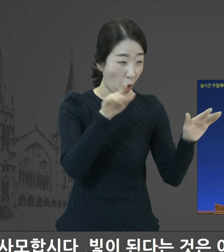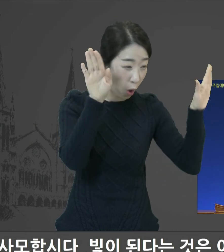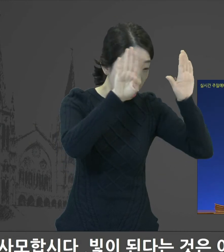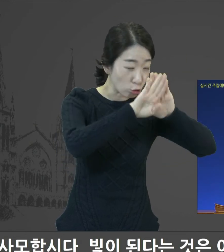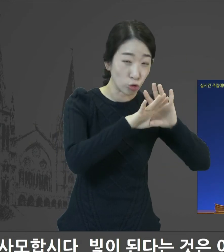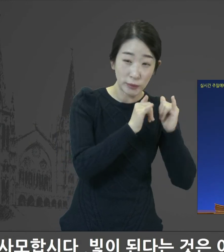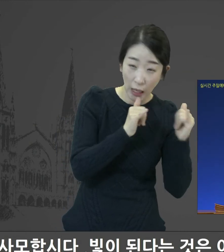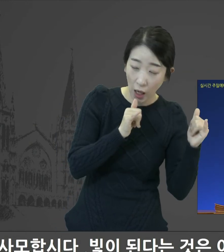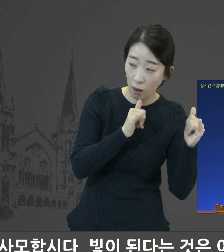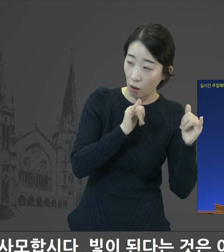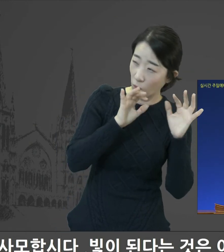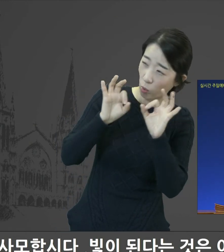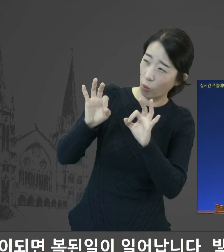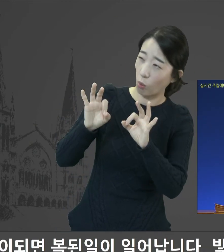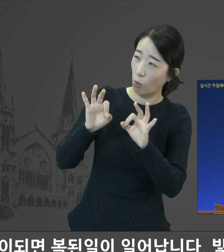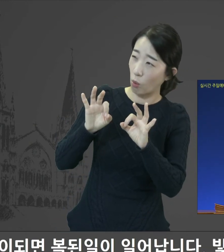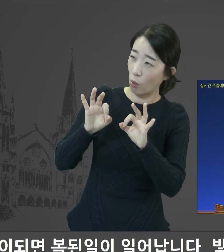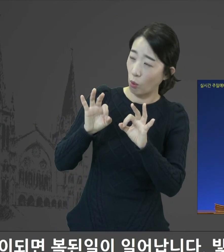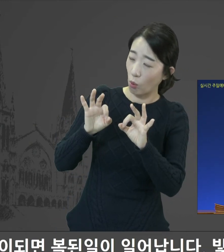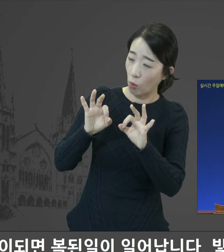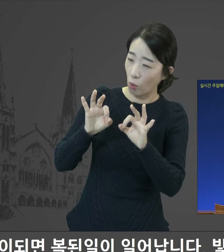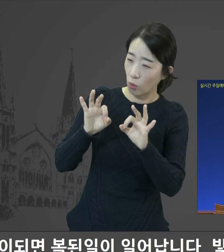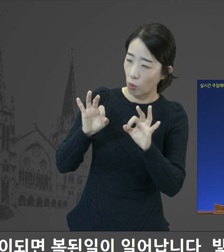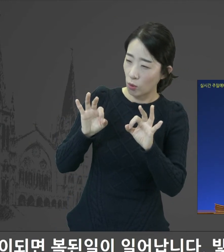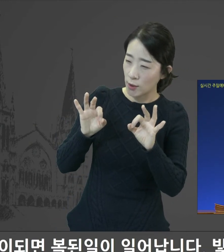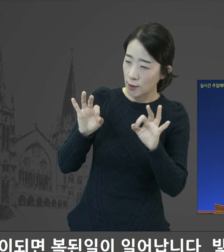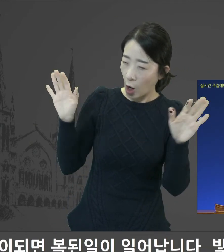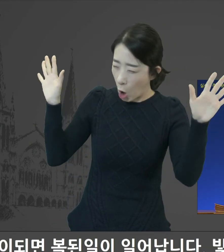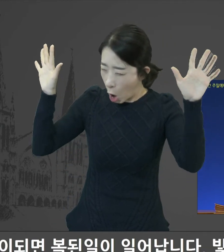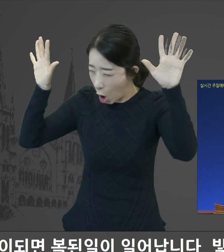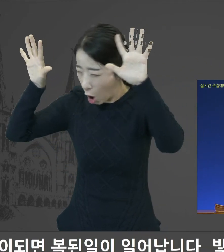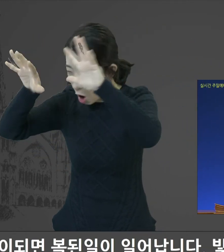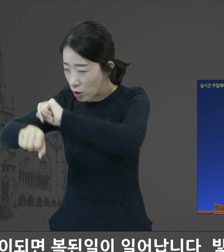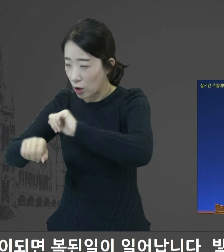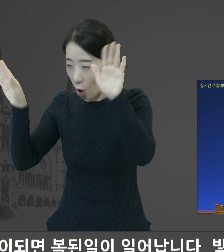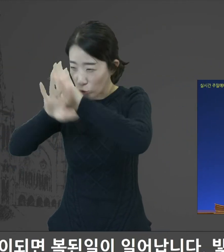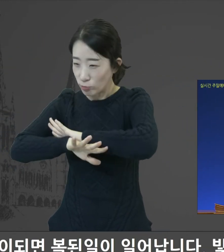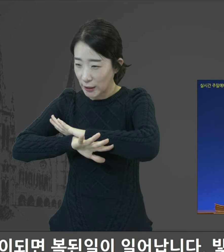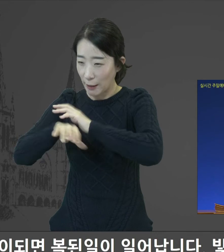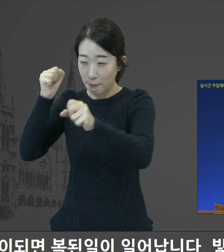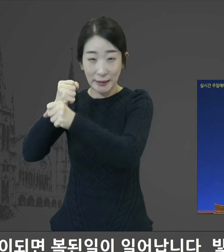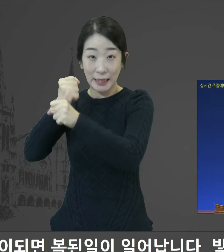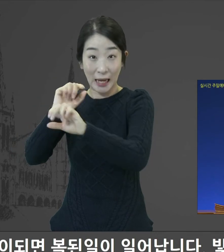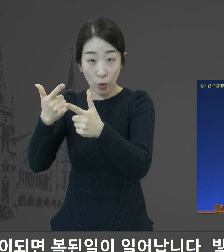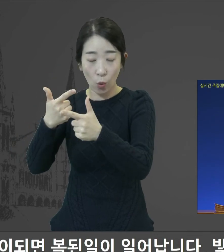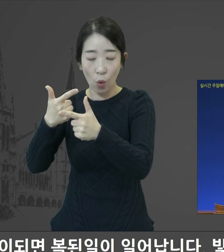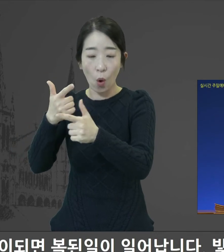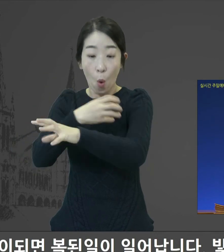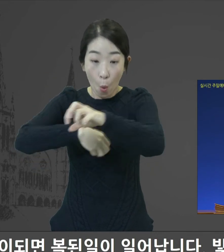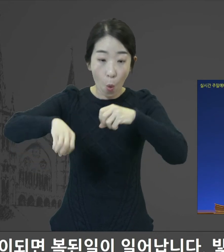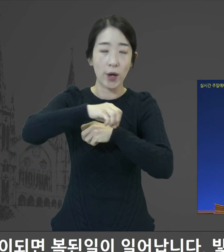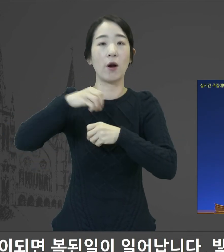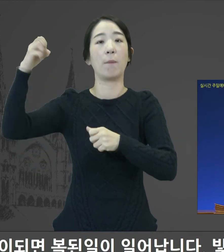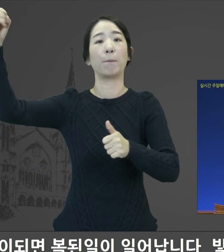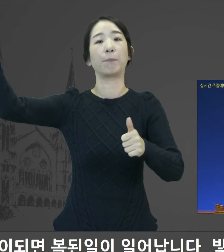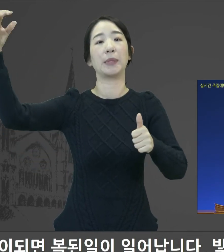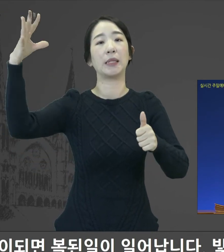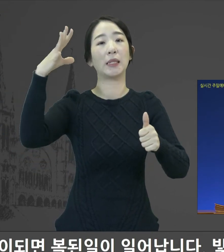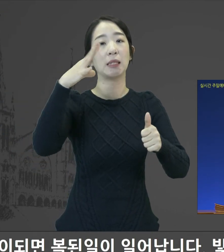와서 어둡게 만드는 것이 아니라 밝아집니다. 여러분, 이